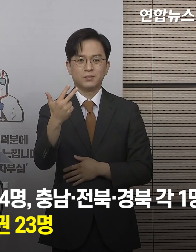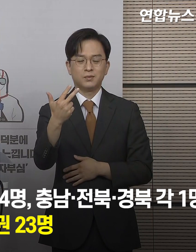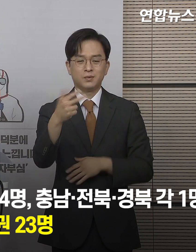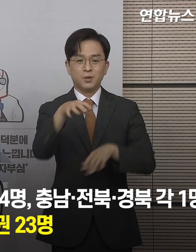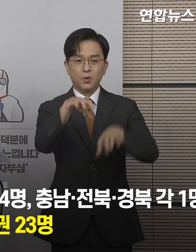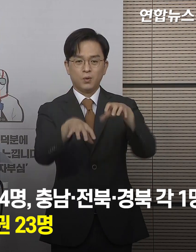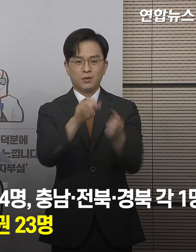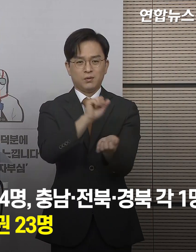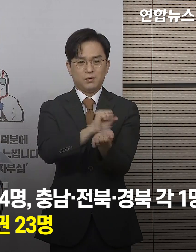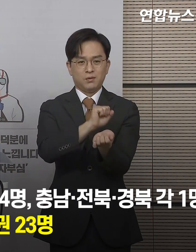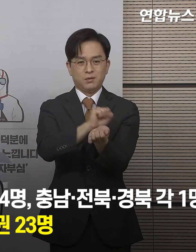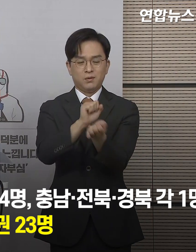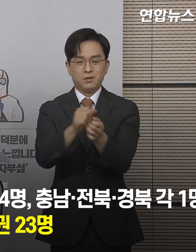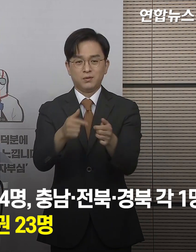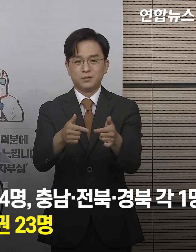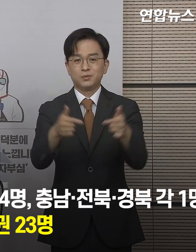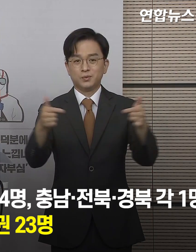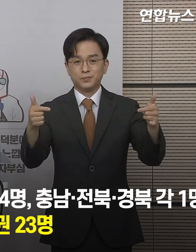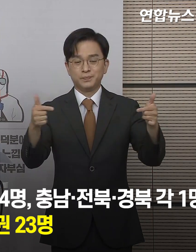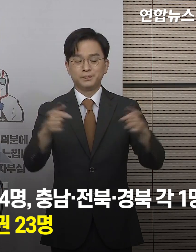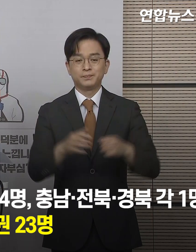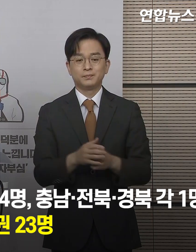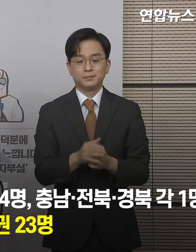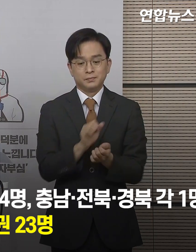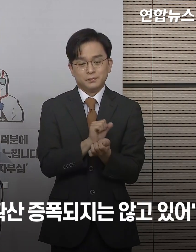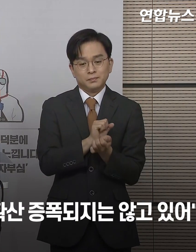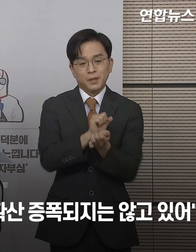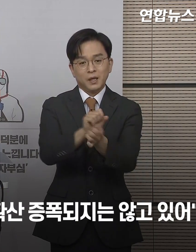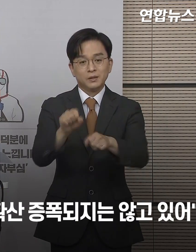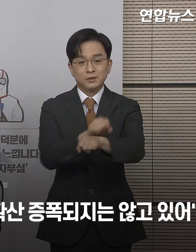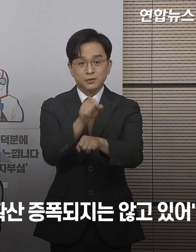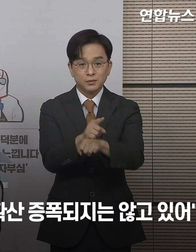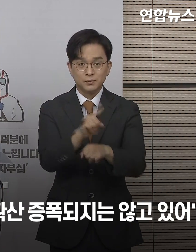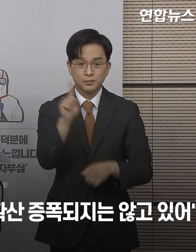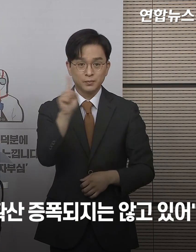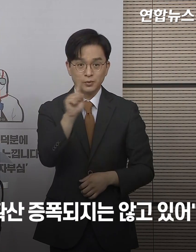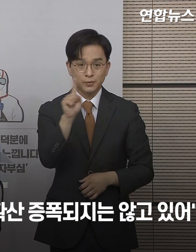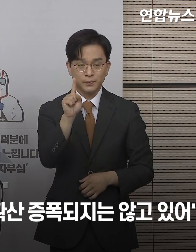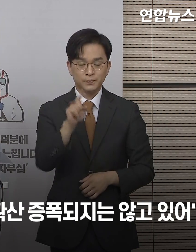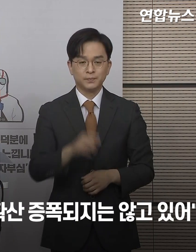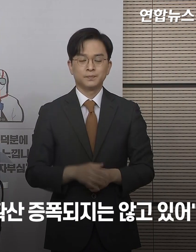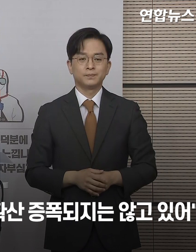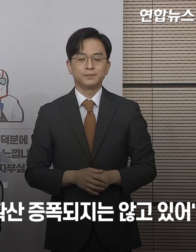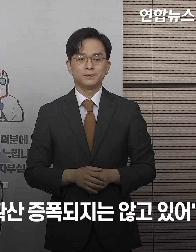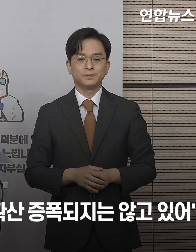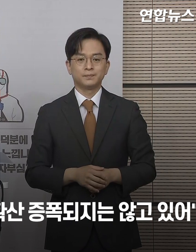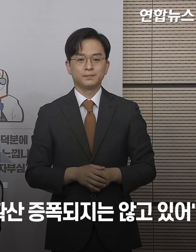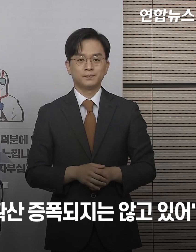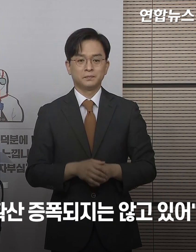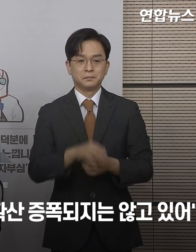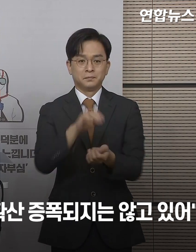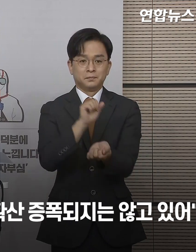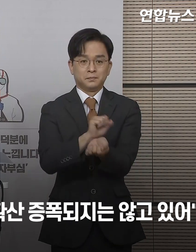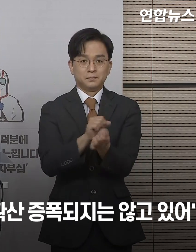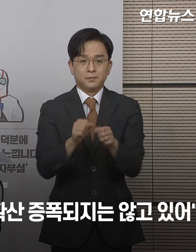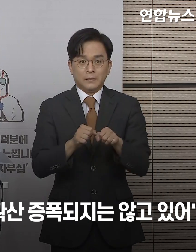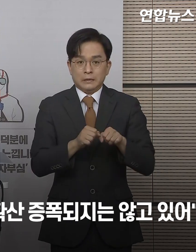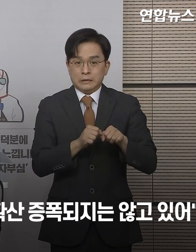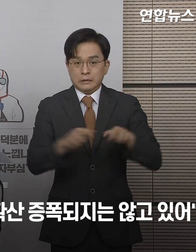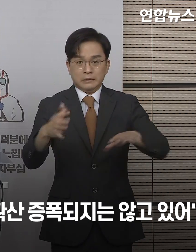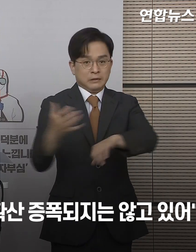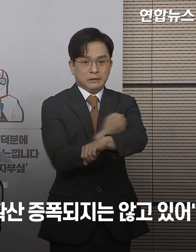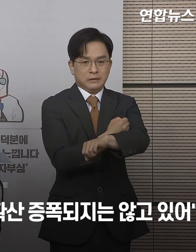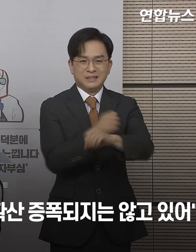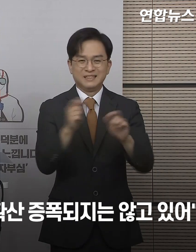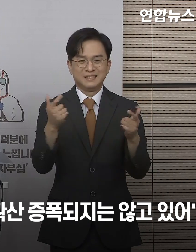있습니다. 전파의 특성으로 보면 급속도로 감염이 확산돼서 증폭되는 양상은 나타나고